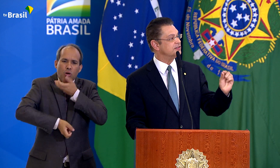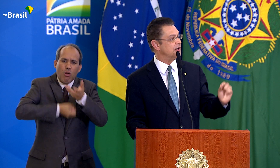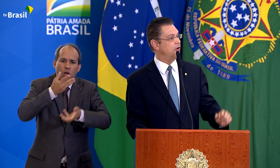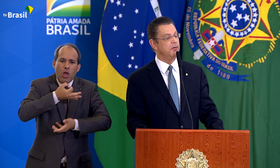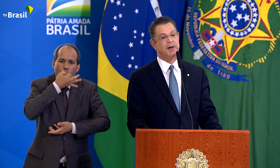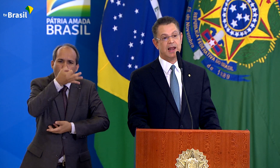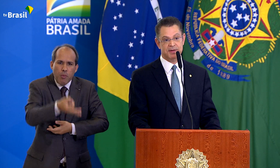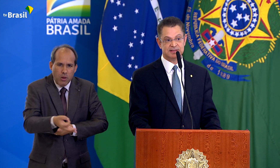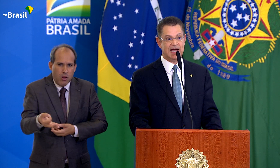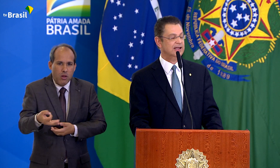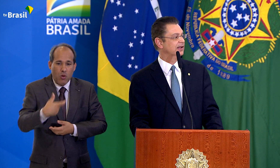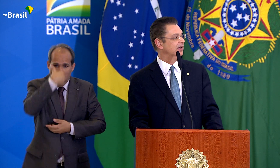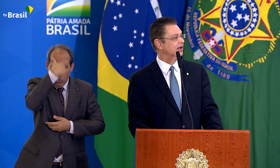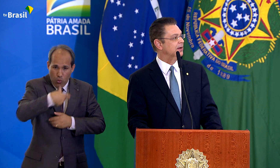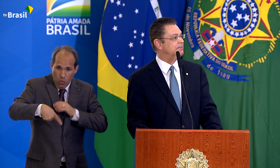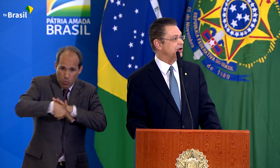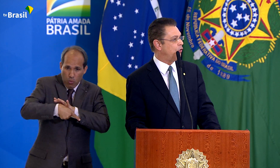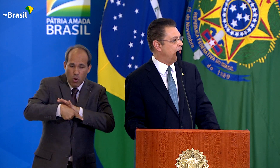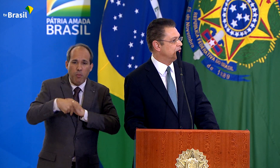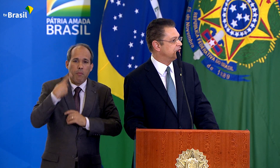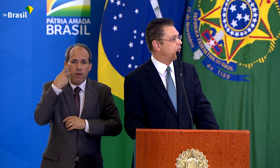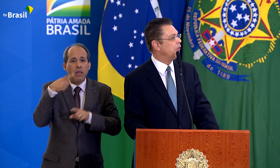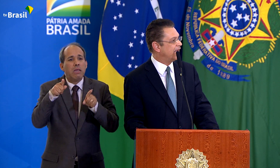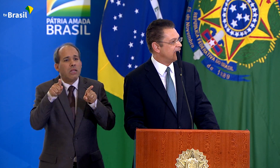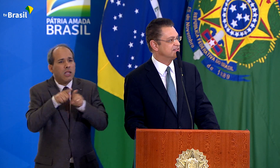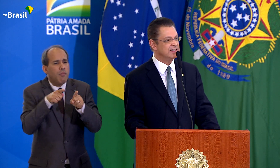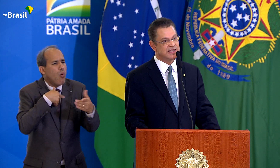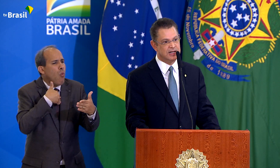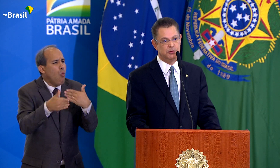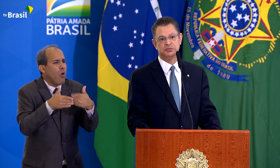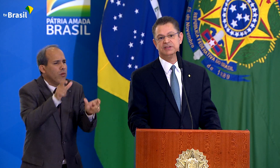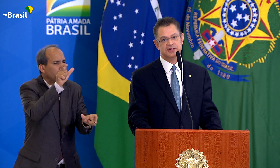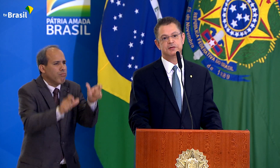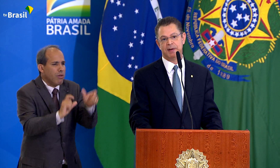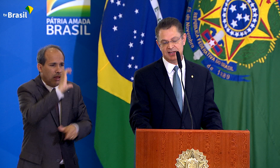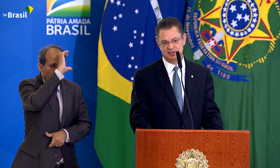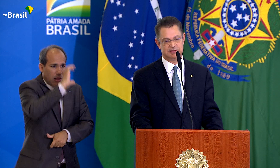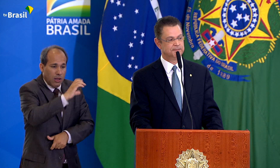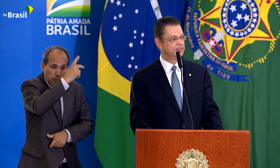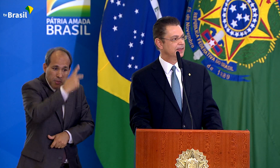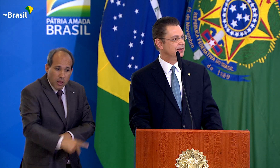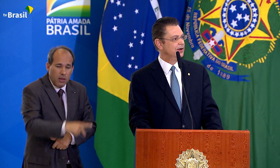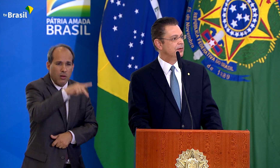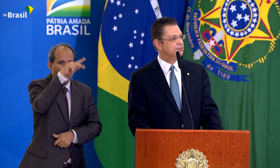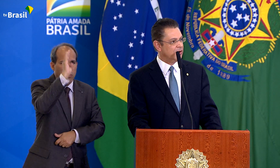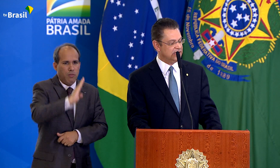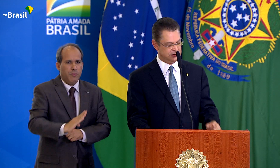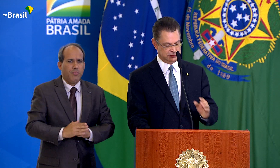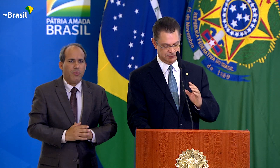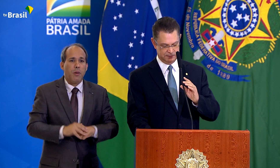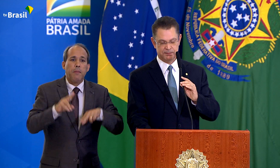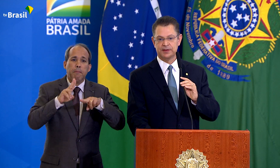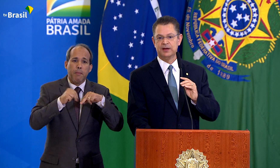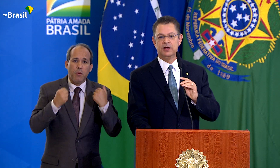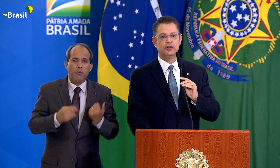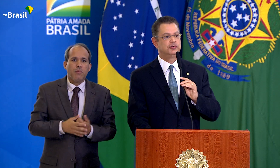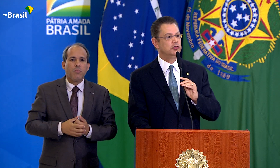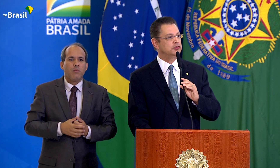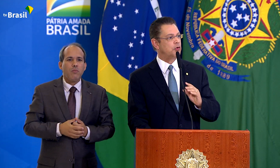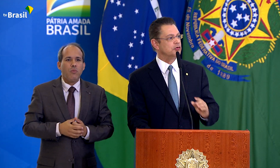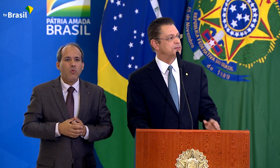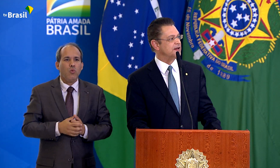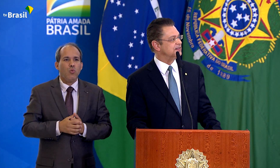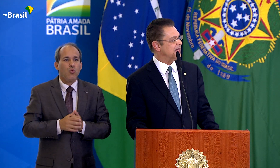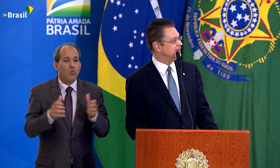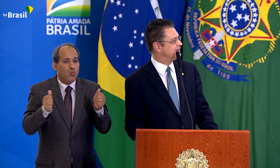ela Nossa como parlamentar bem como de qualquer cidadão deste país por isso